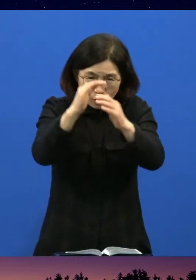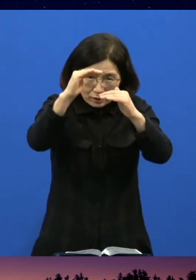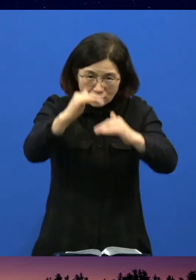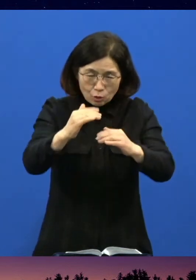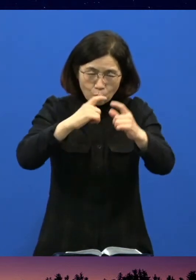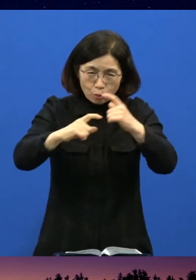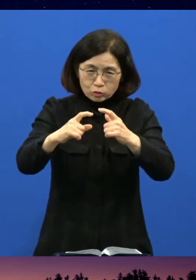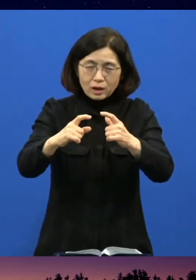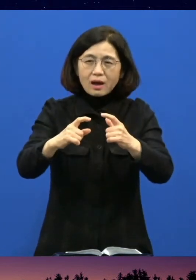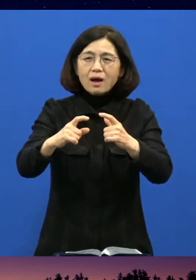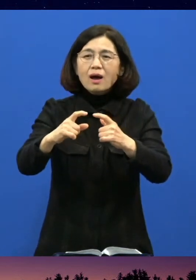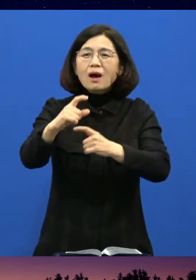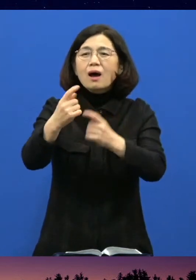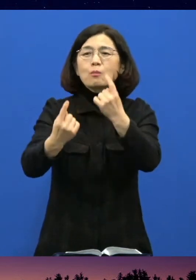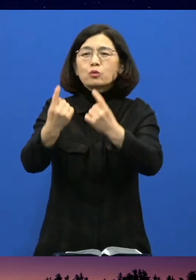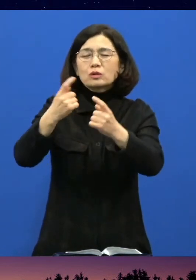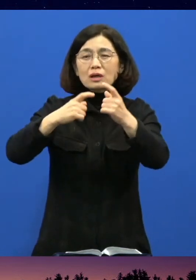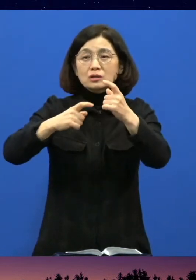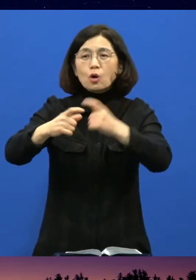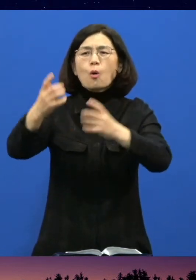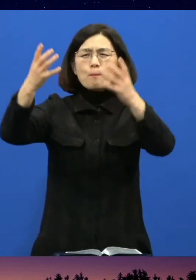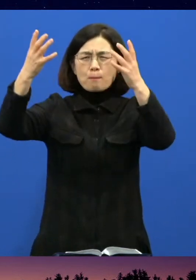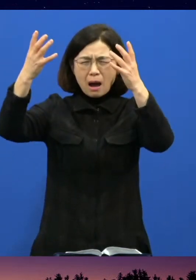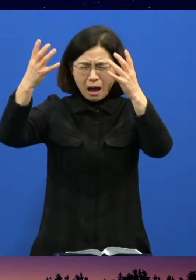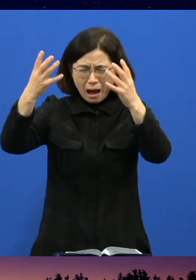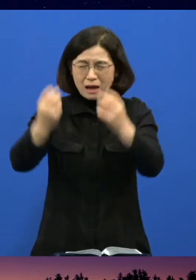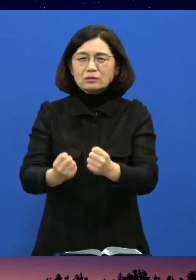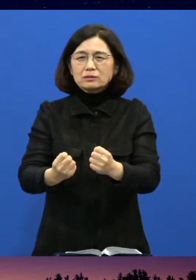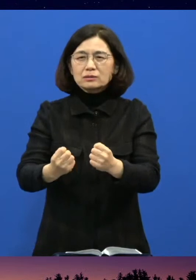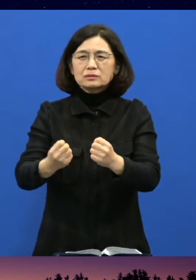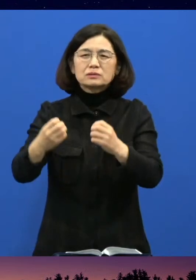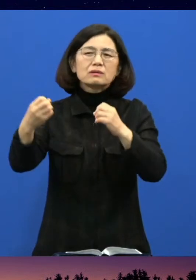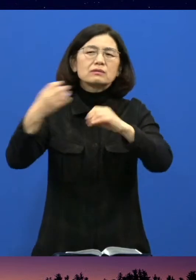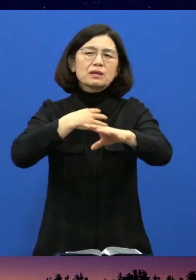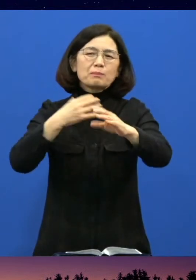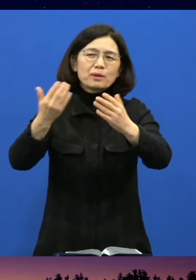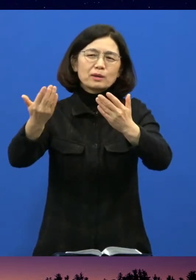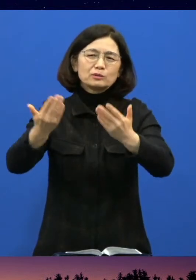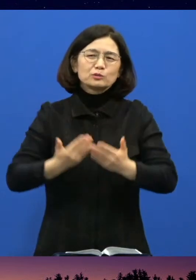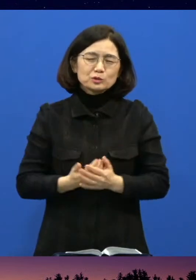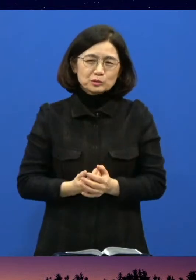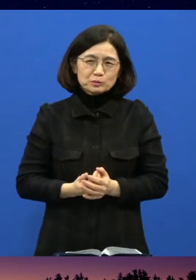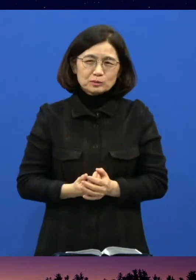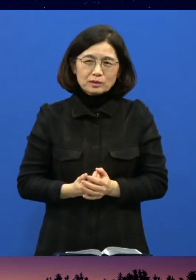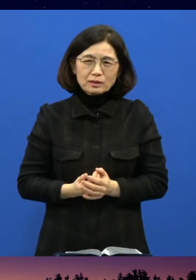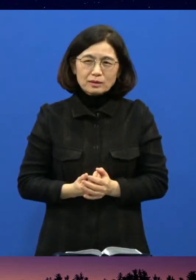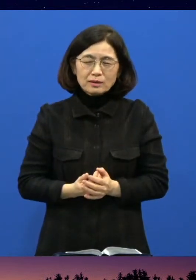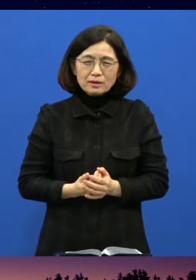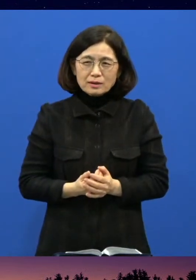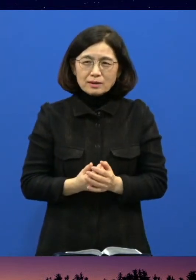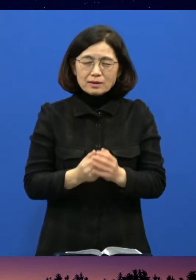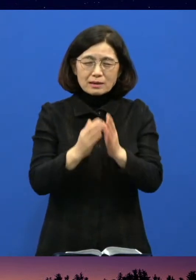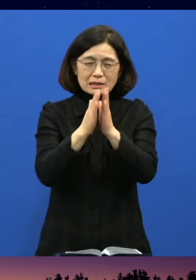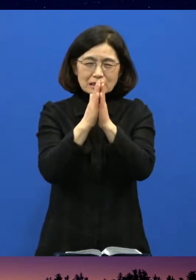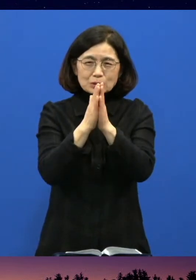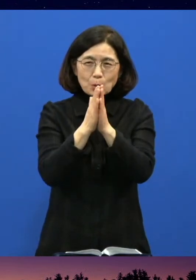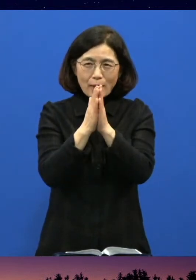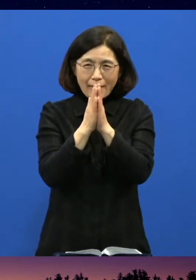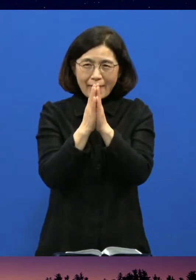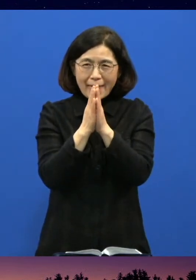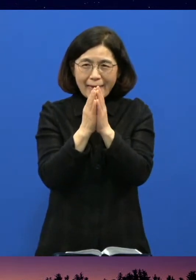것을 하나님이 응답해 주기를 원하신다. 이것이 기도의 묘미 중에 하나입니다. 그렇기